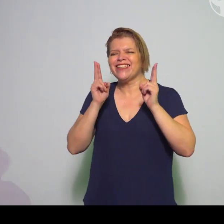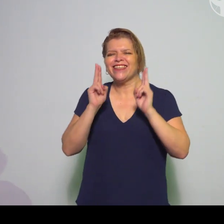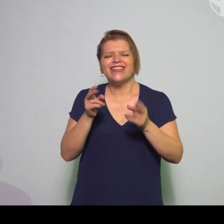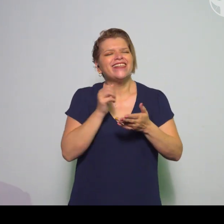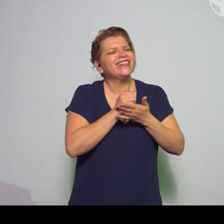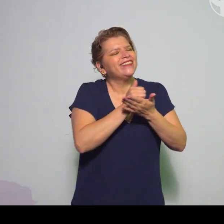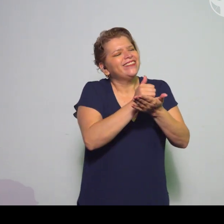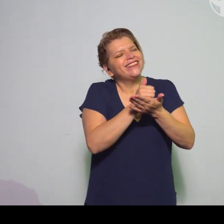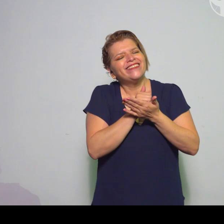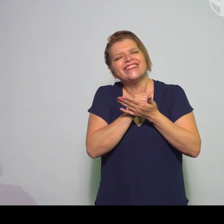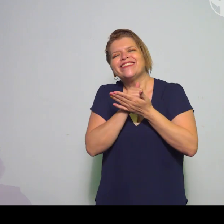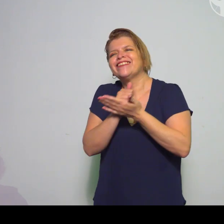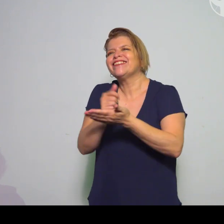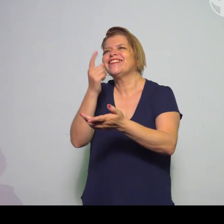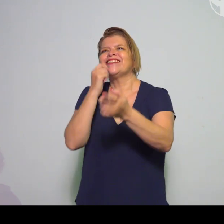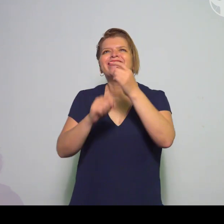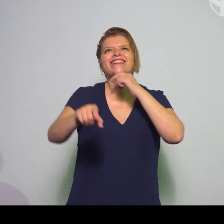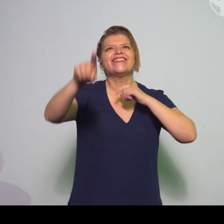Así eres tú.